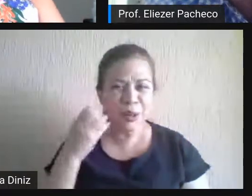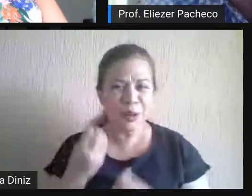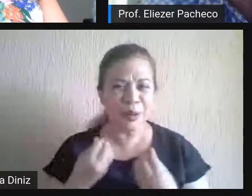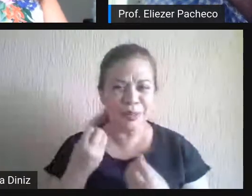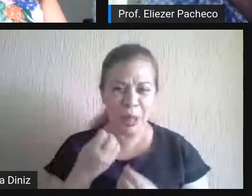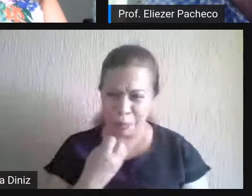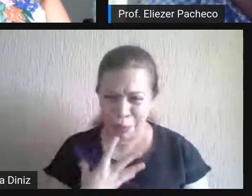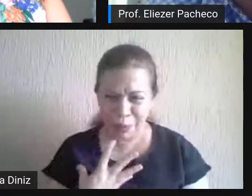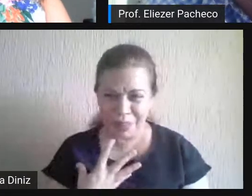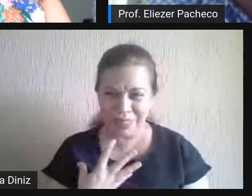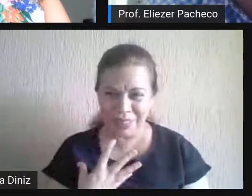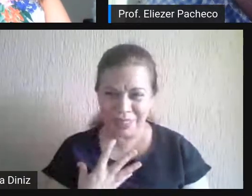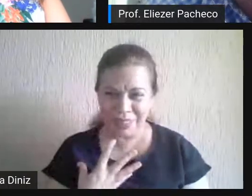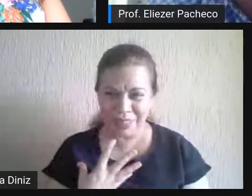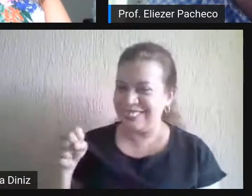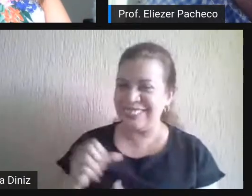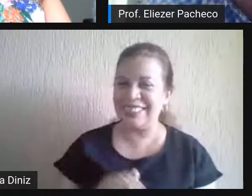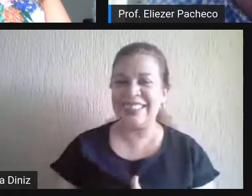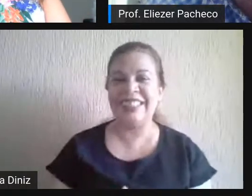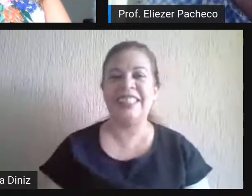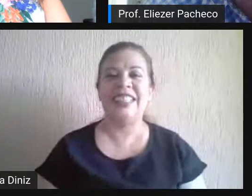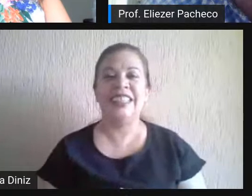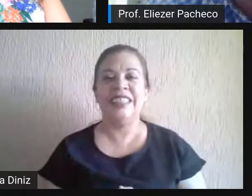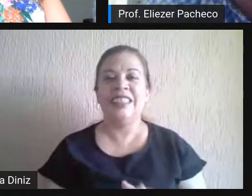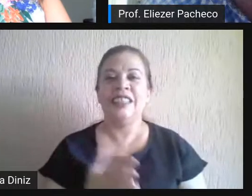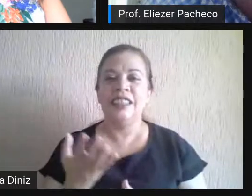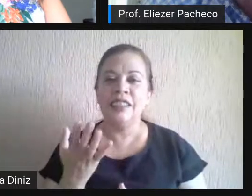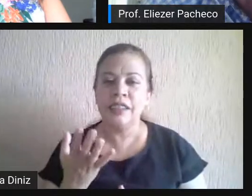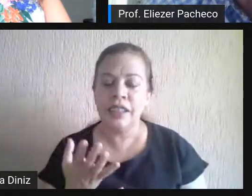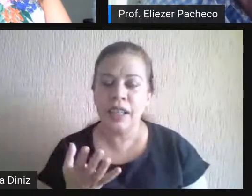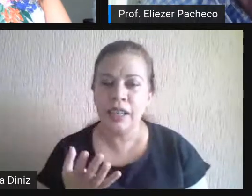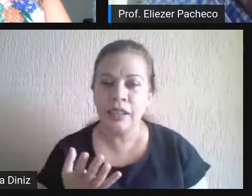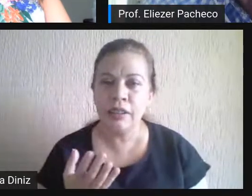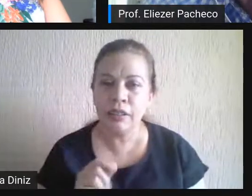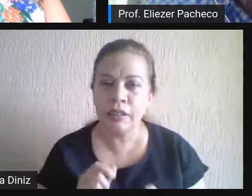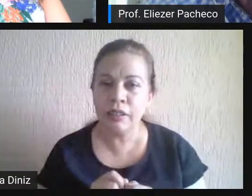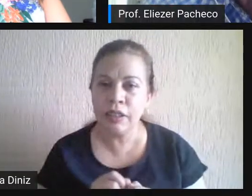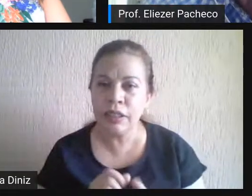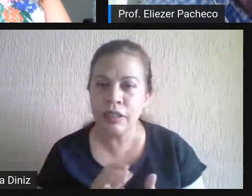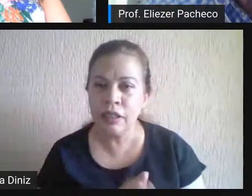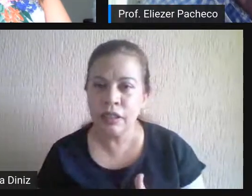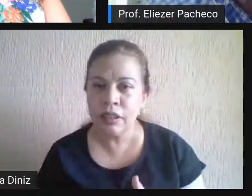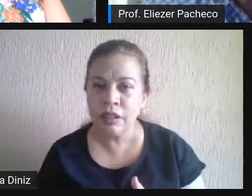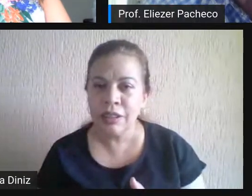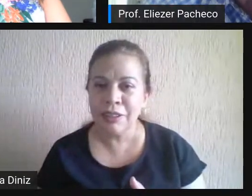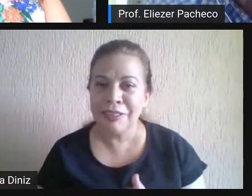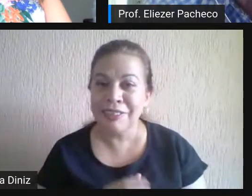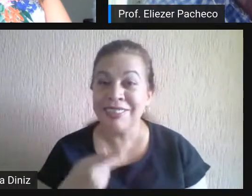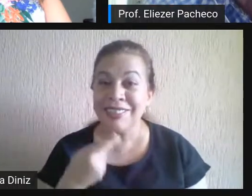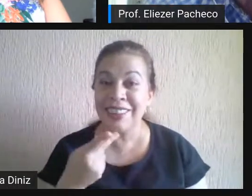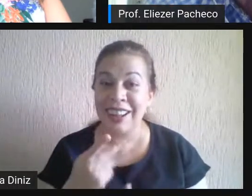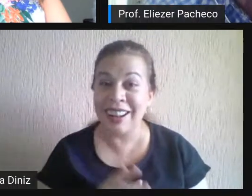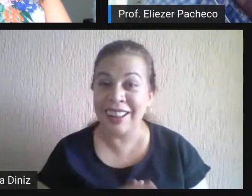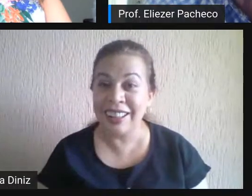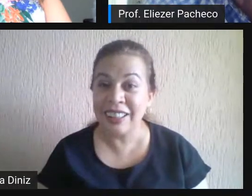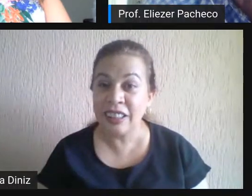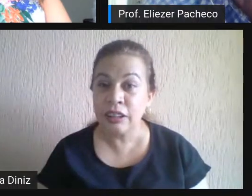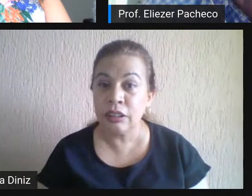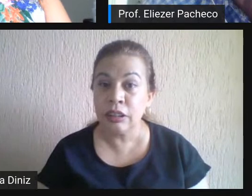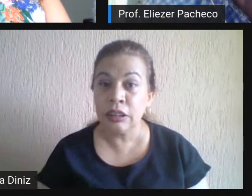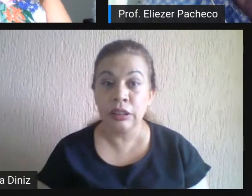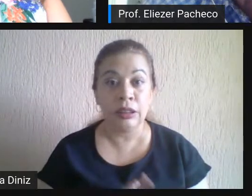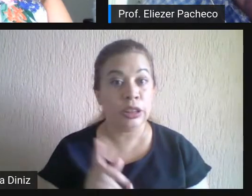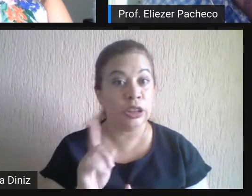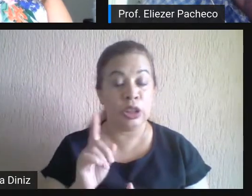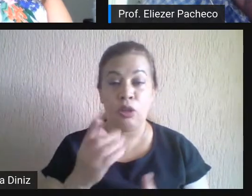fazer, uma questão de honestidade, uma confissão para vocês. Eu não estudei com a profundidade